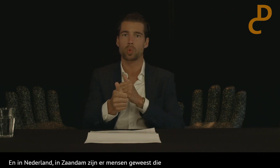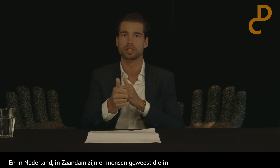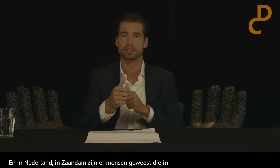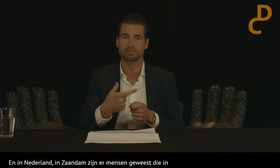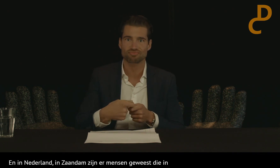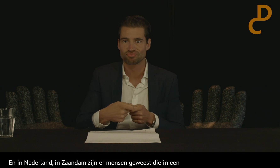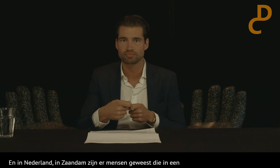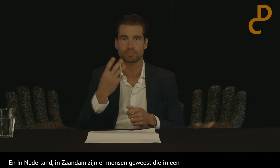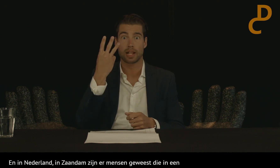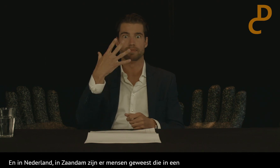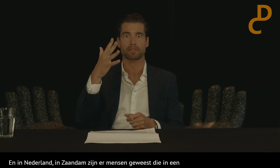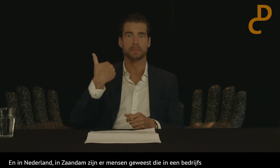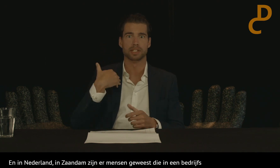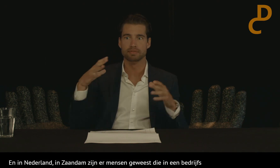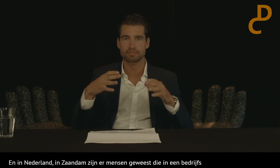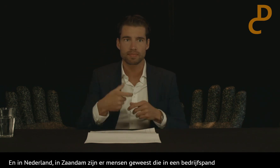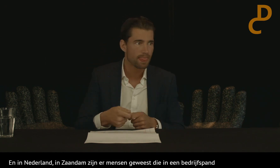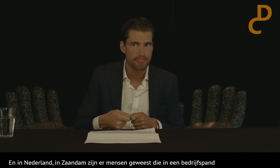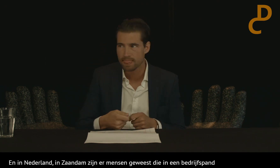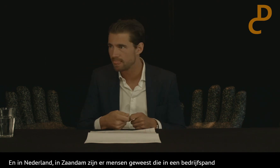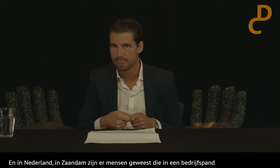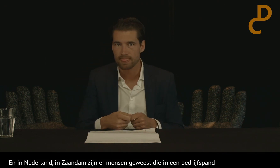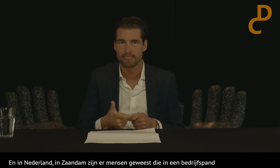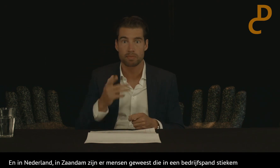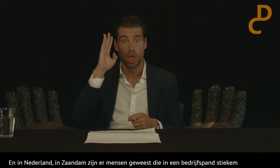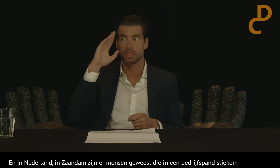een pokertoernooi hebben gehouden. 53 mensen waren